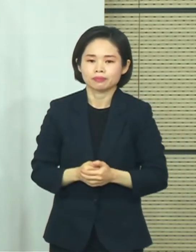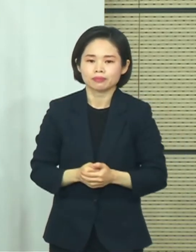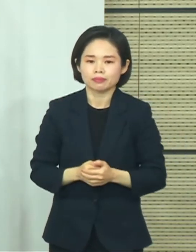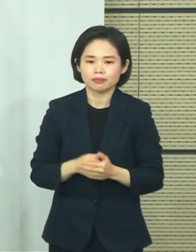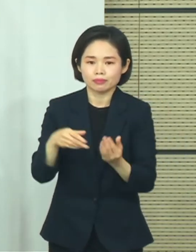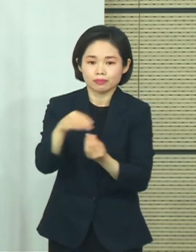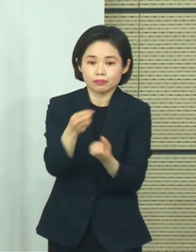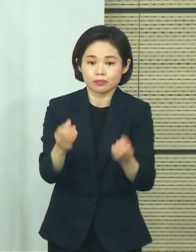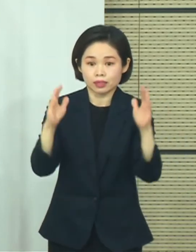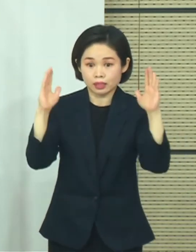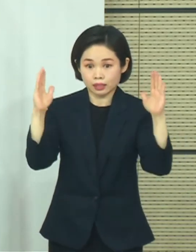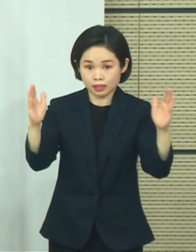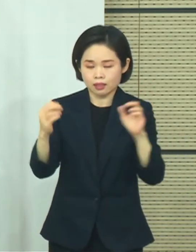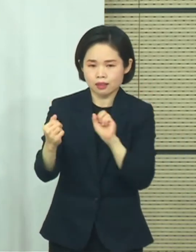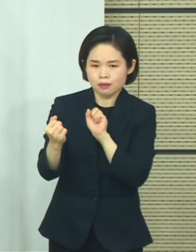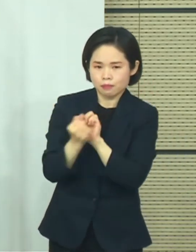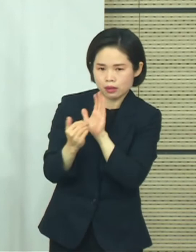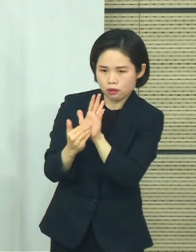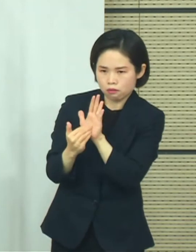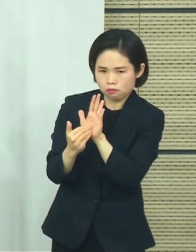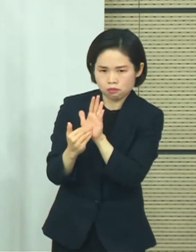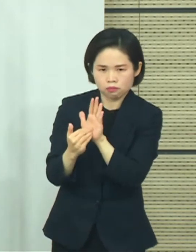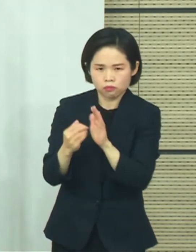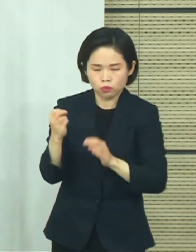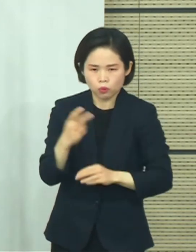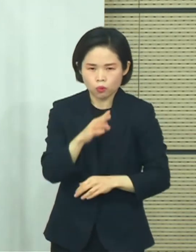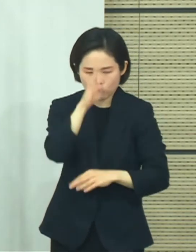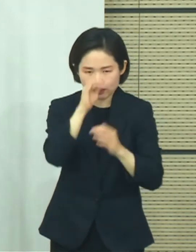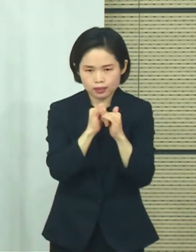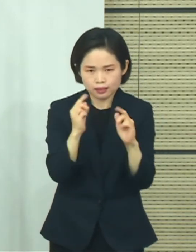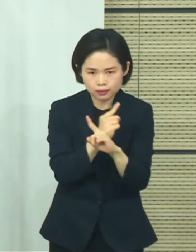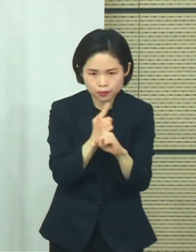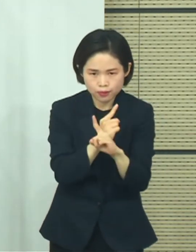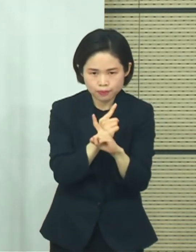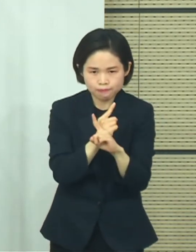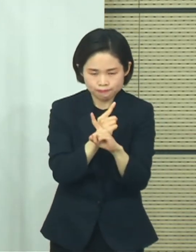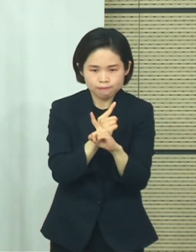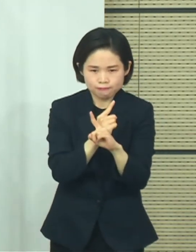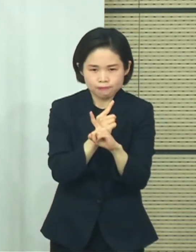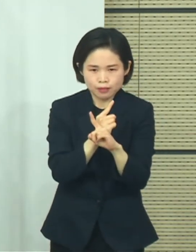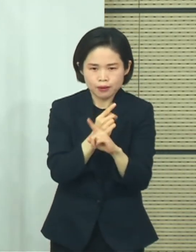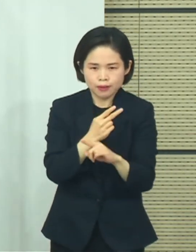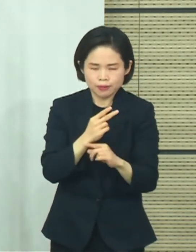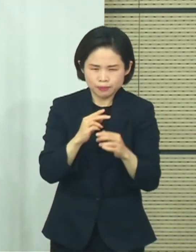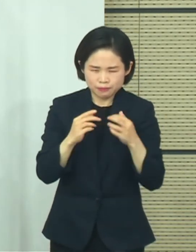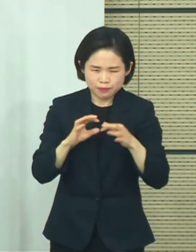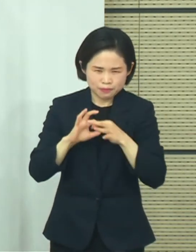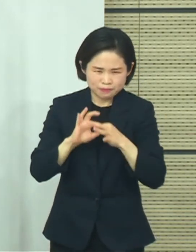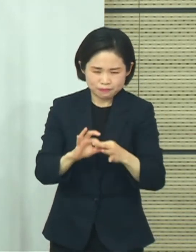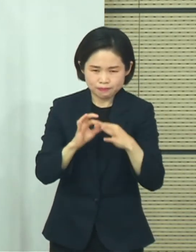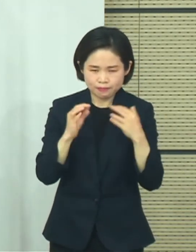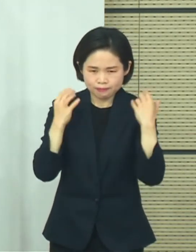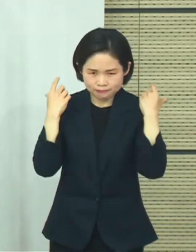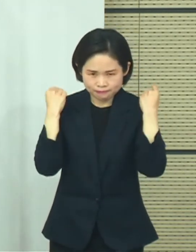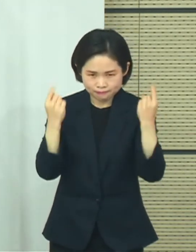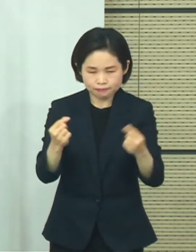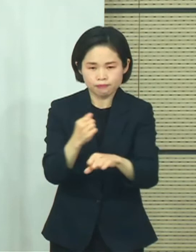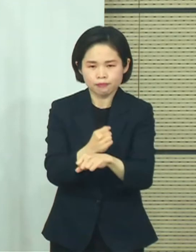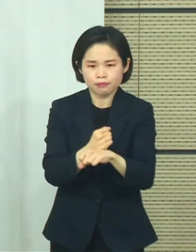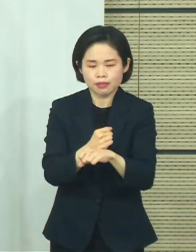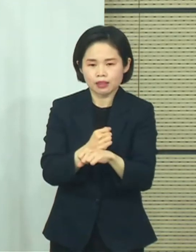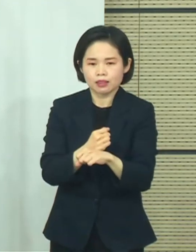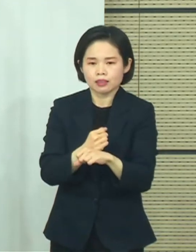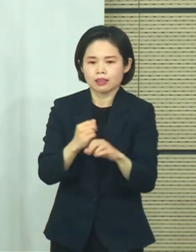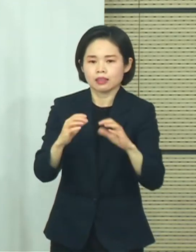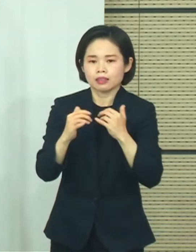연휴 기간에도 박력 대응과 환자 치료에 차질이 없도록 비상 대응 체계를 유지할 것입니다 음력은 3교대로